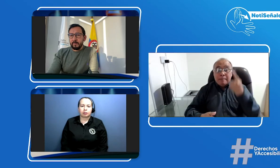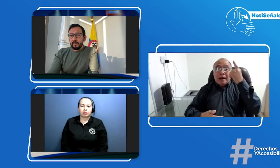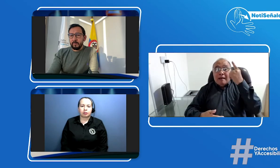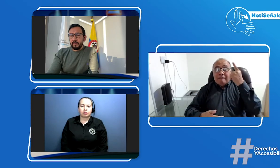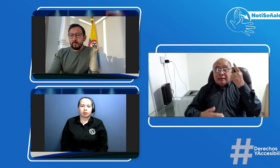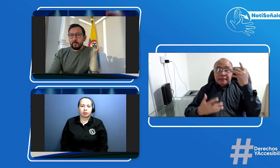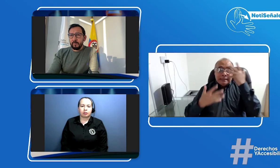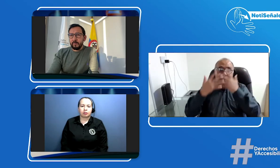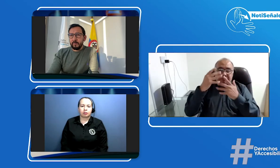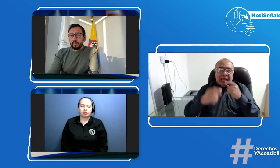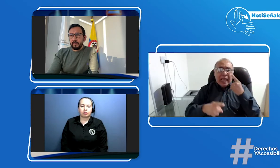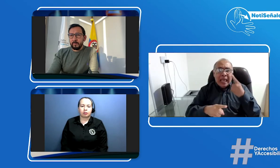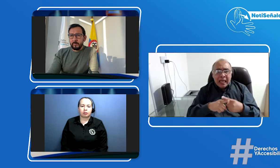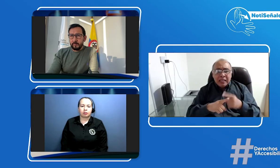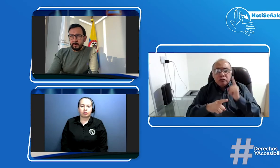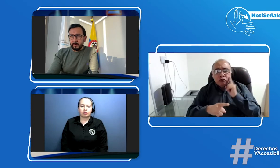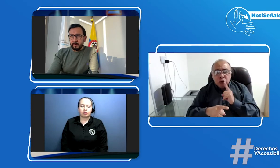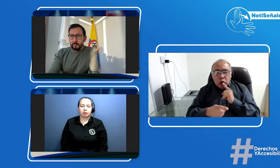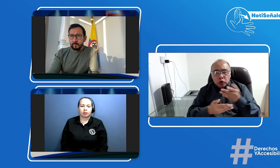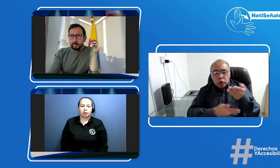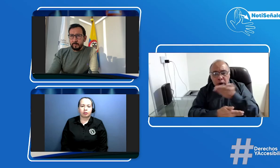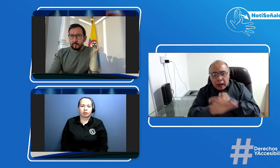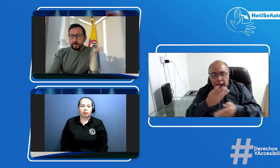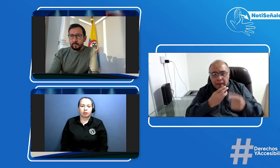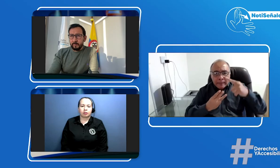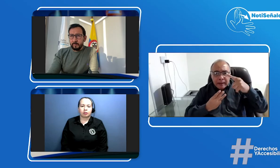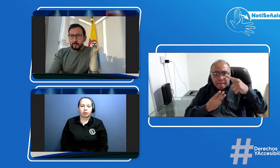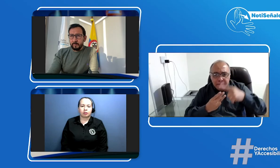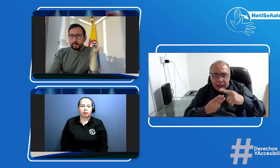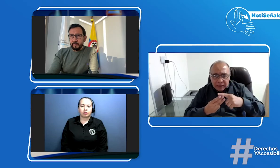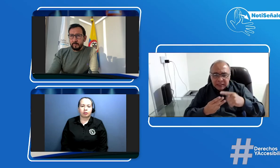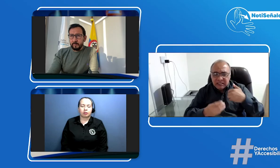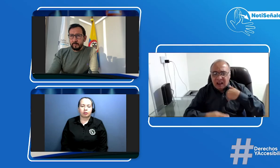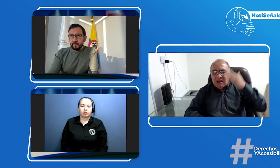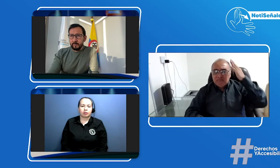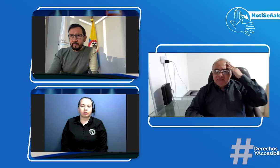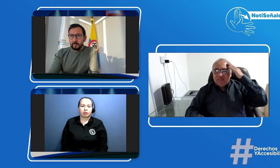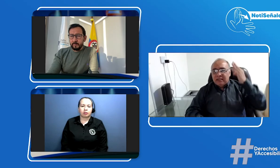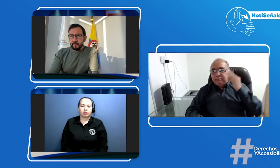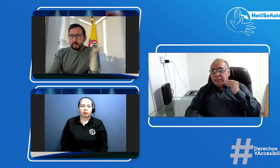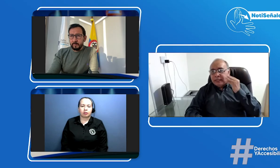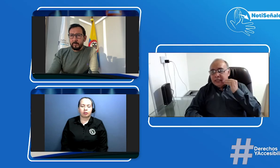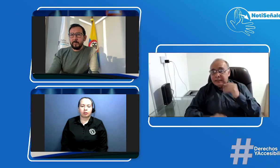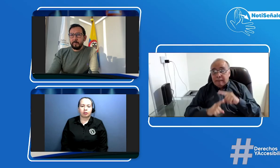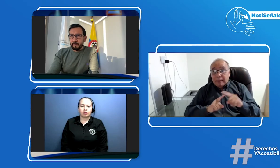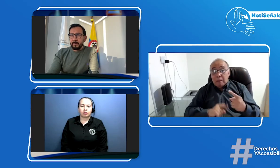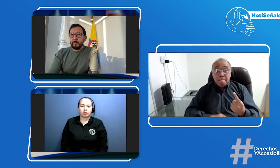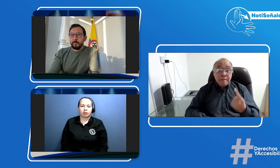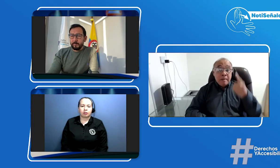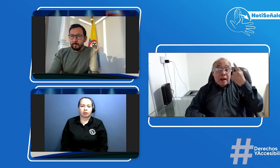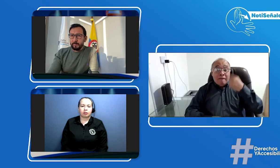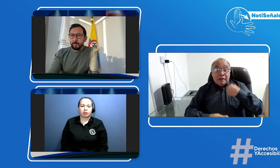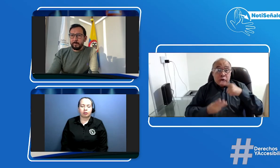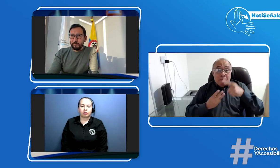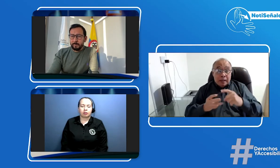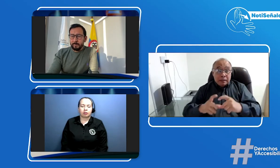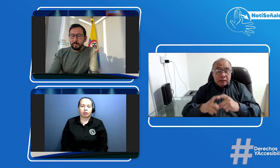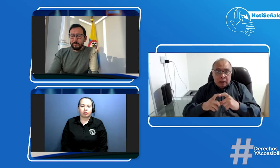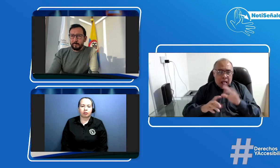sabemos pues que como es primera vez todavía hay muchas inquietudes ya se había